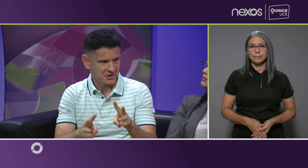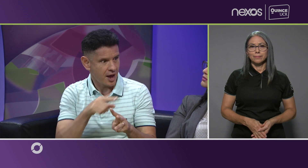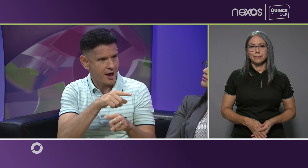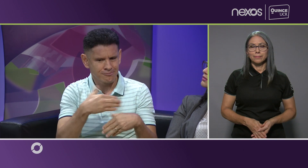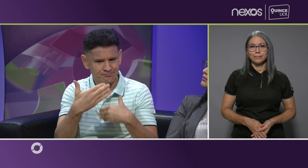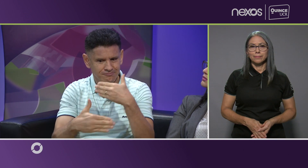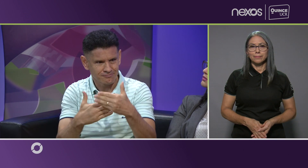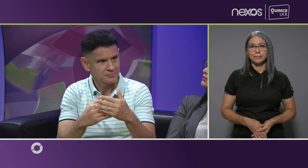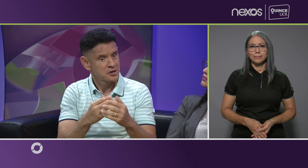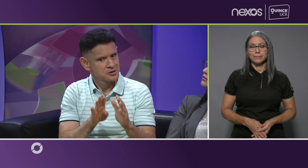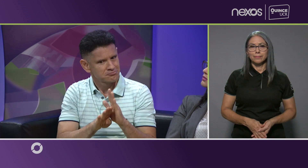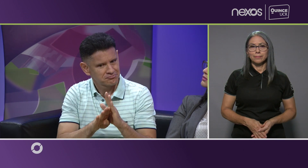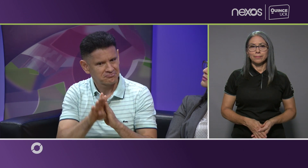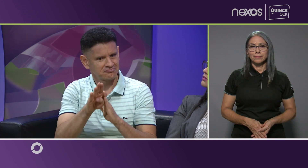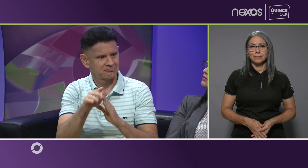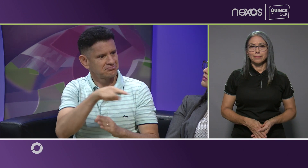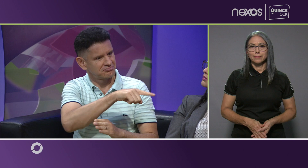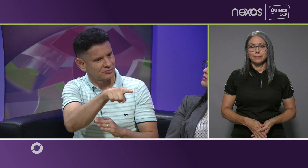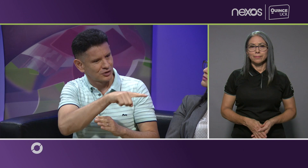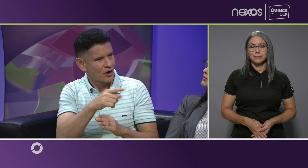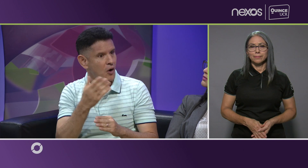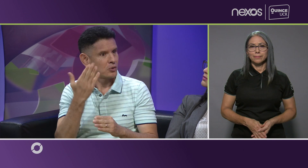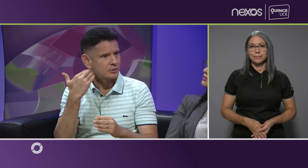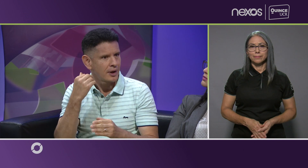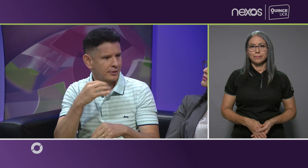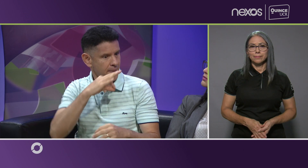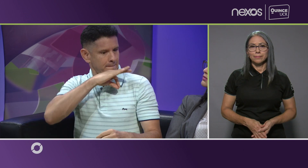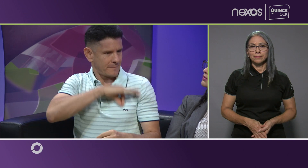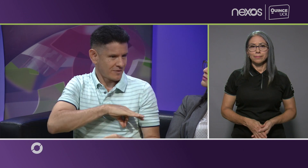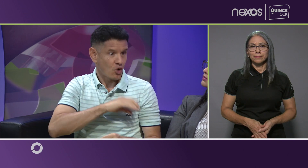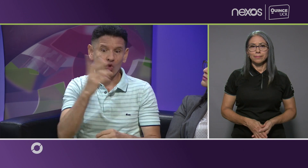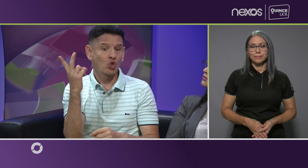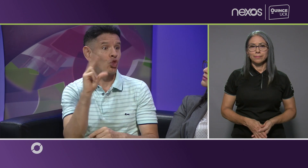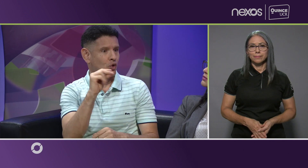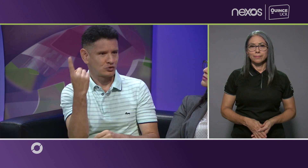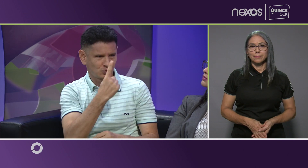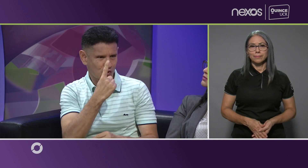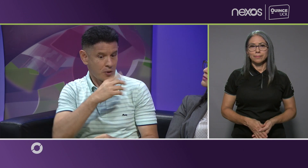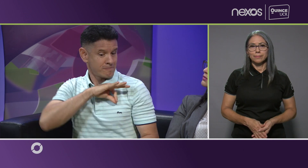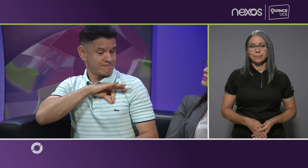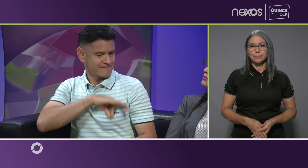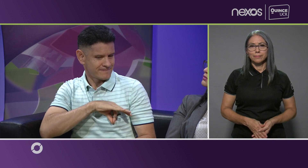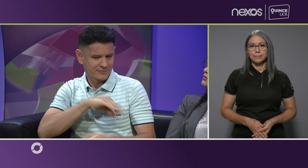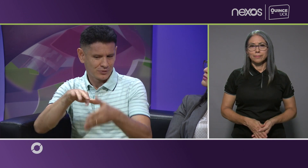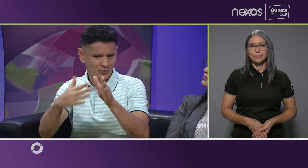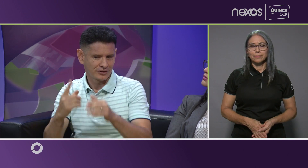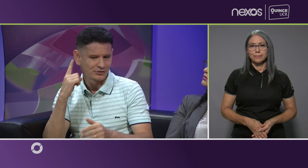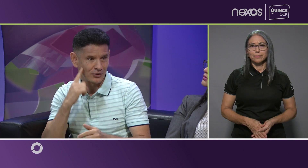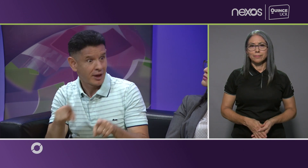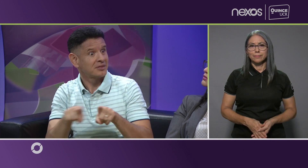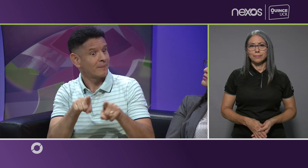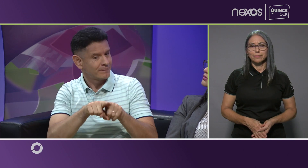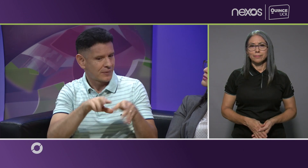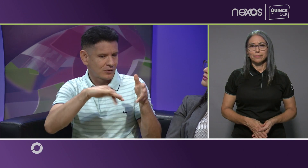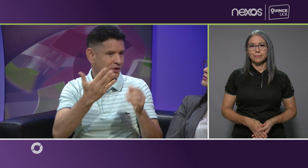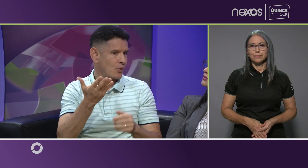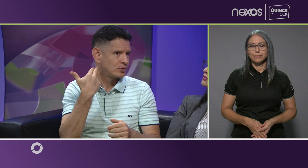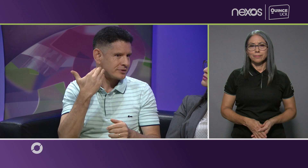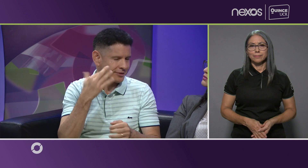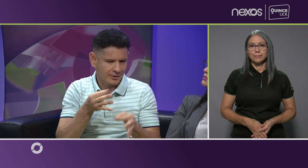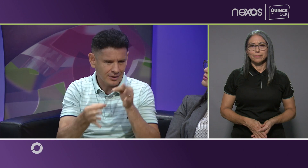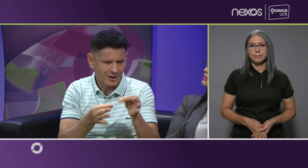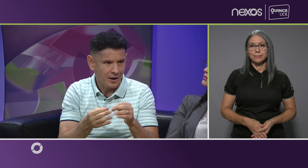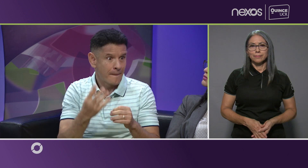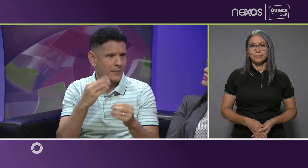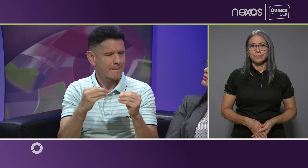porque entonces lo pueden aplicar ese método y pueden desarrollarlo, aun siendo oyentes muchas veces, con el beneficio para